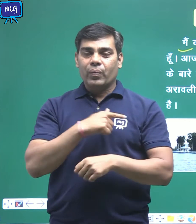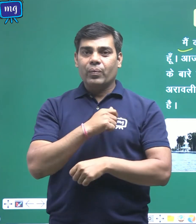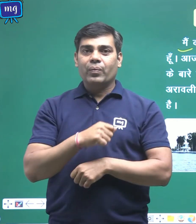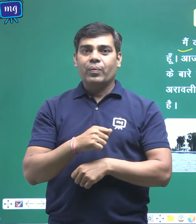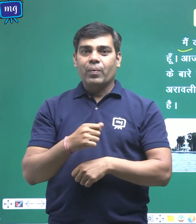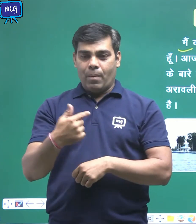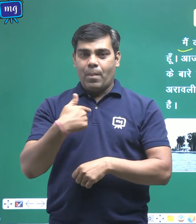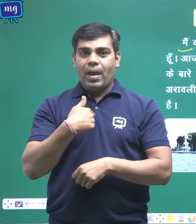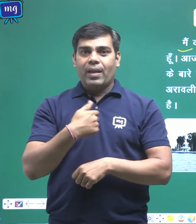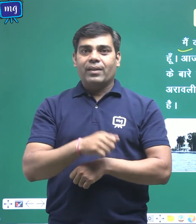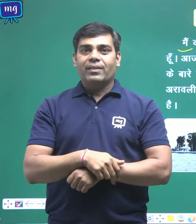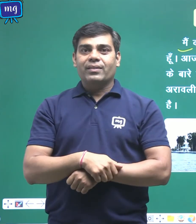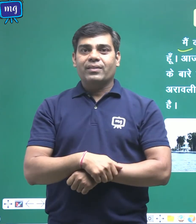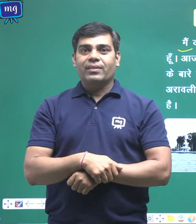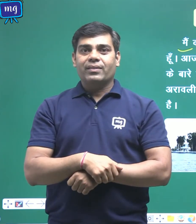मैं